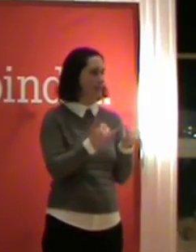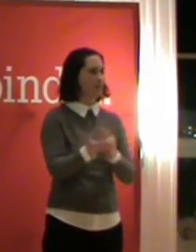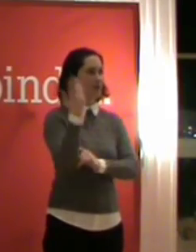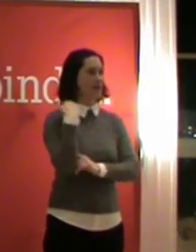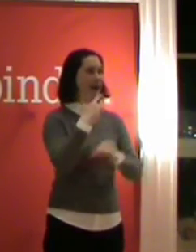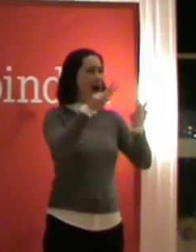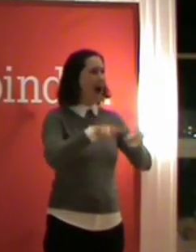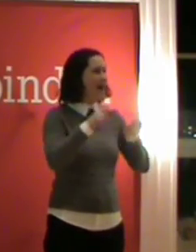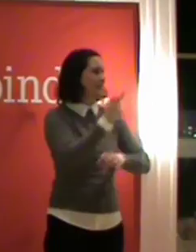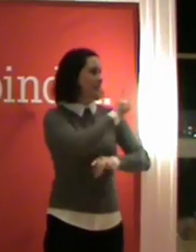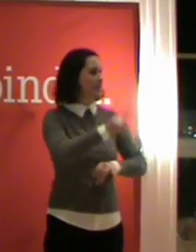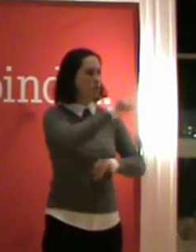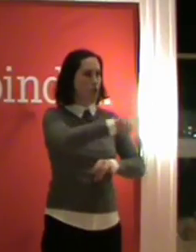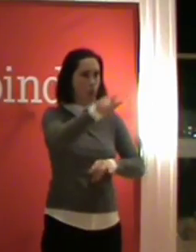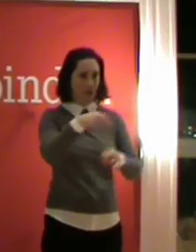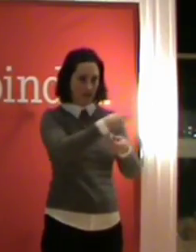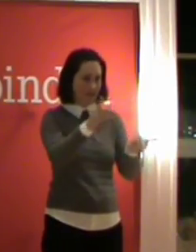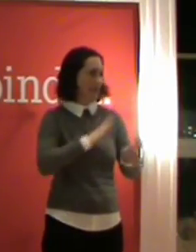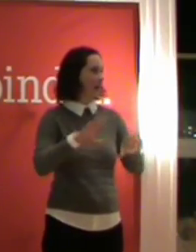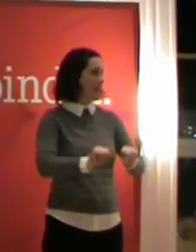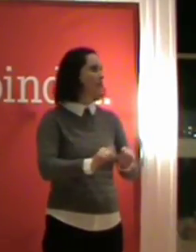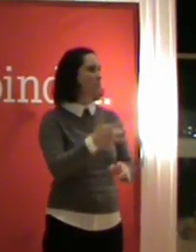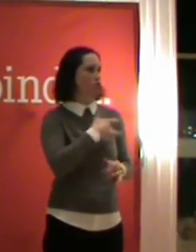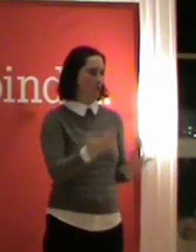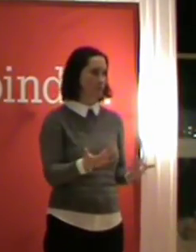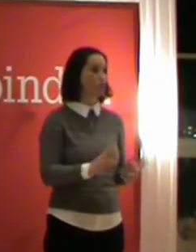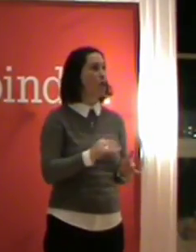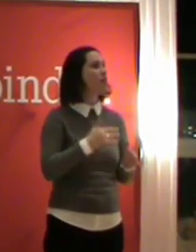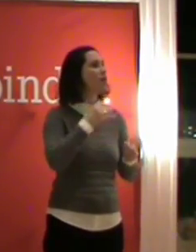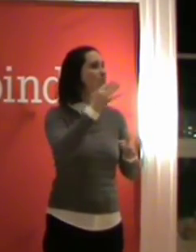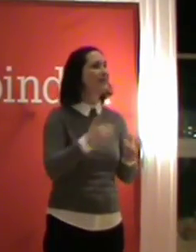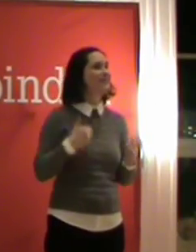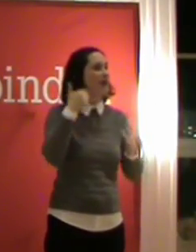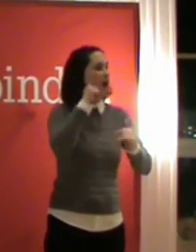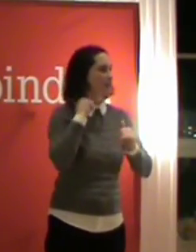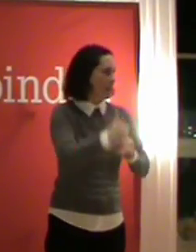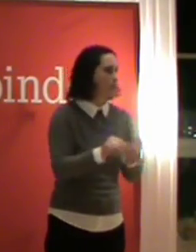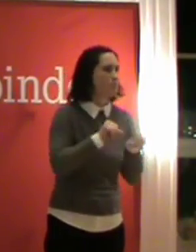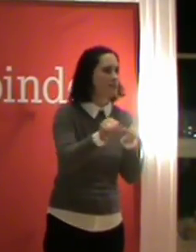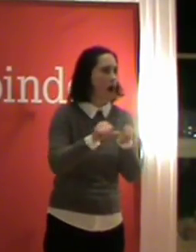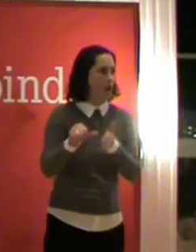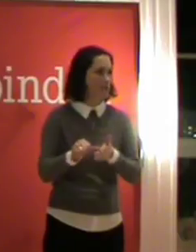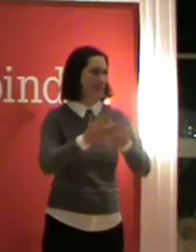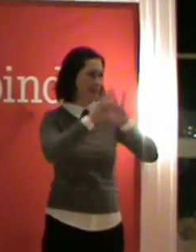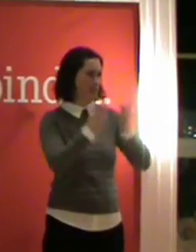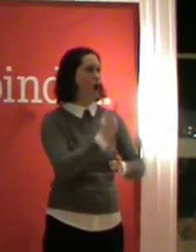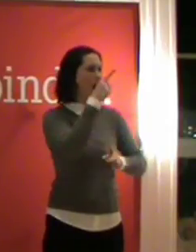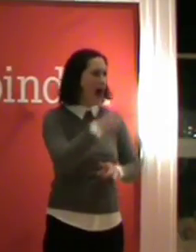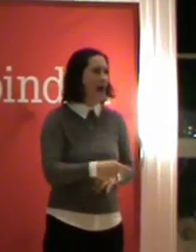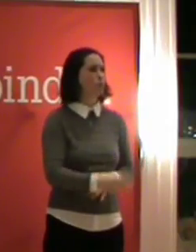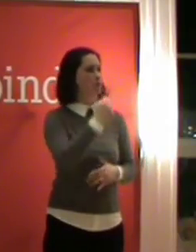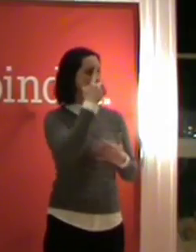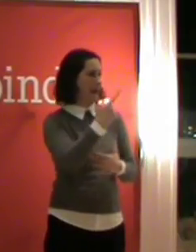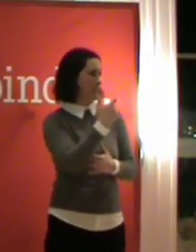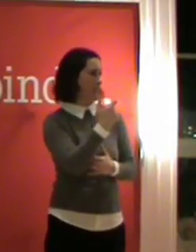80.000 Bürgerinnen und Bürger waren betroffen von der nachträglichen Beitragserhebung. Insgesamt eine Summe von